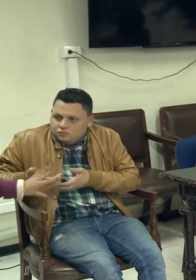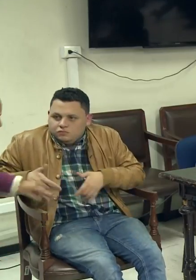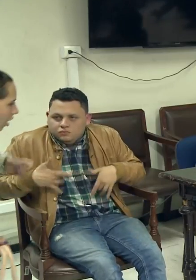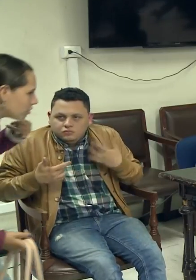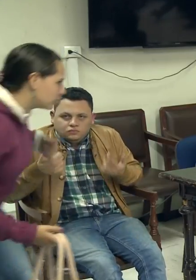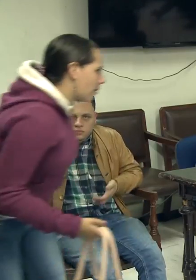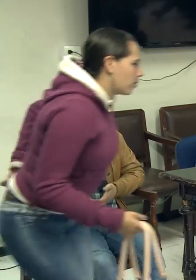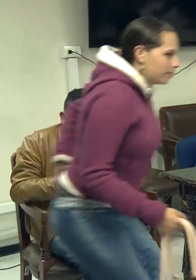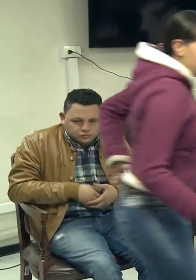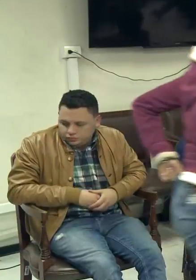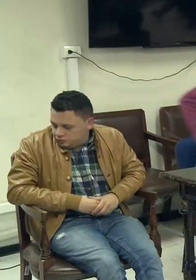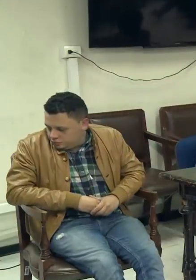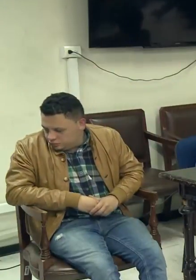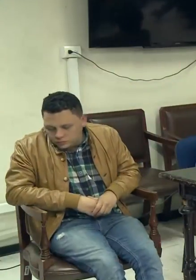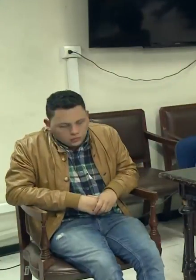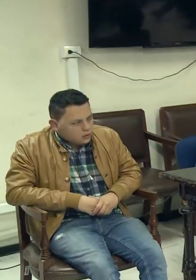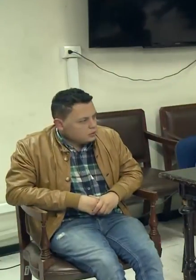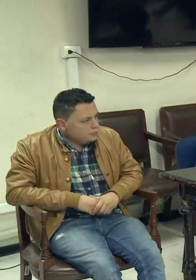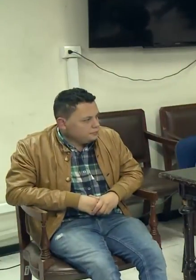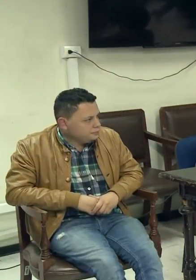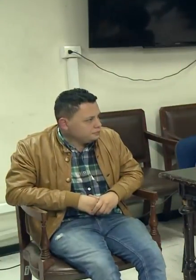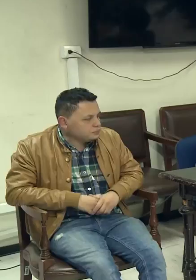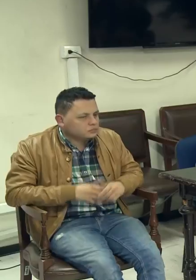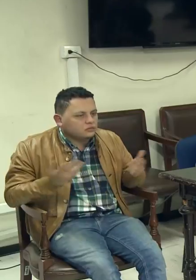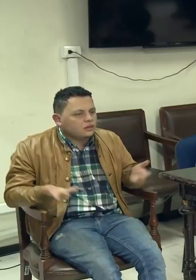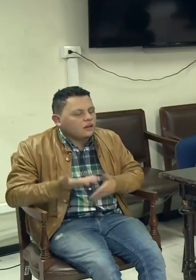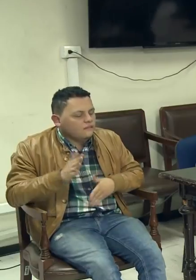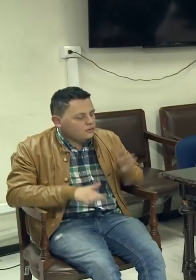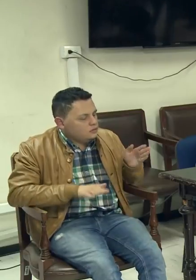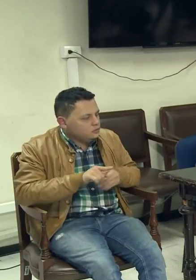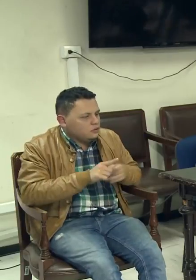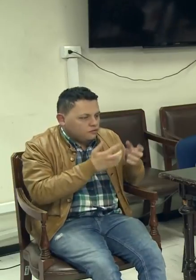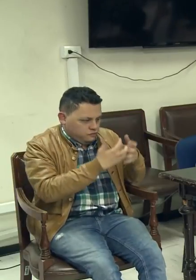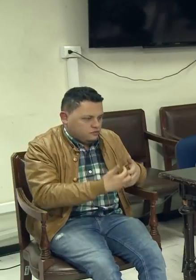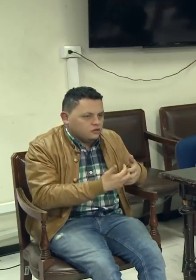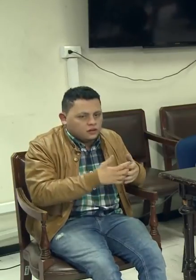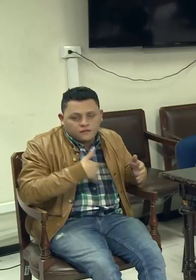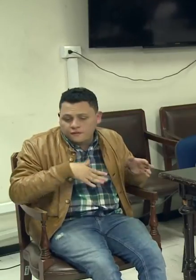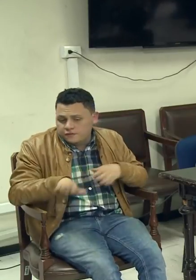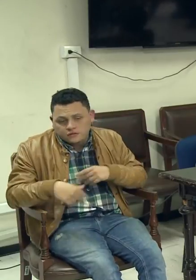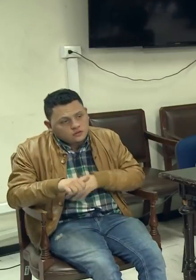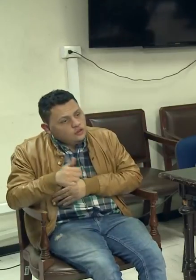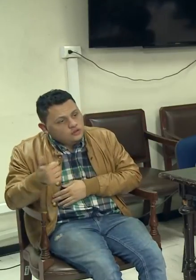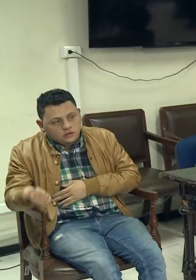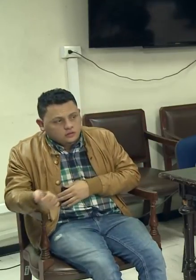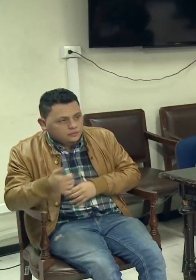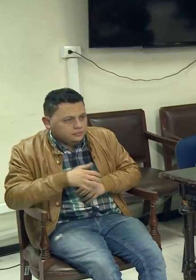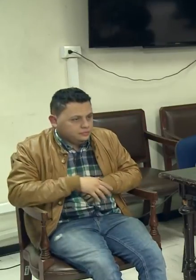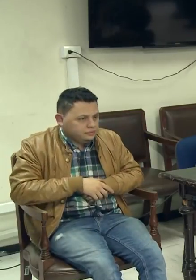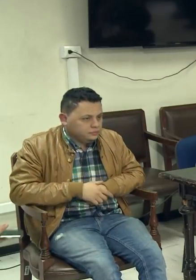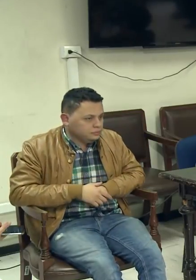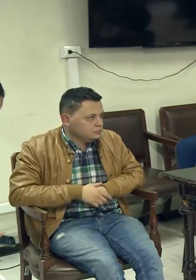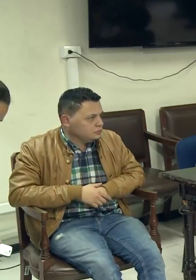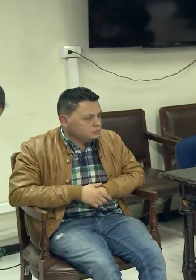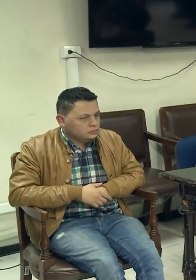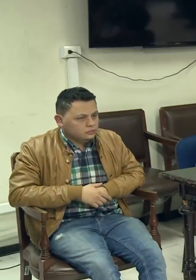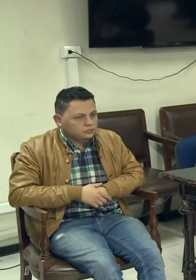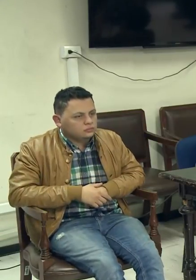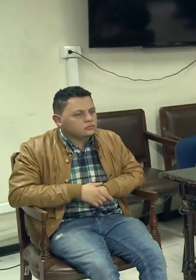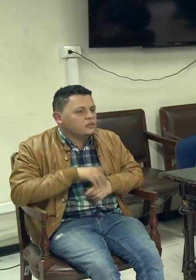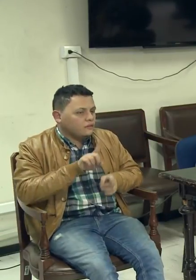divertimos como locas porque finalmente a veces funciona una forma y a veces otra. Entonces qué bueno saber las